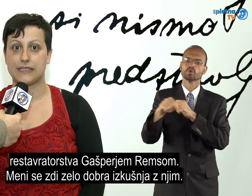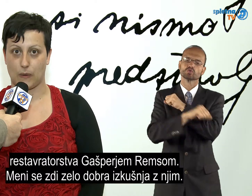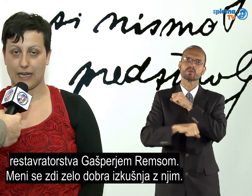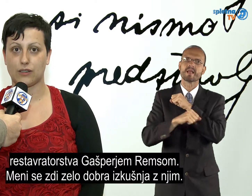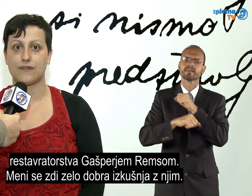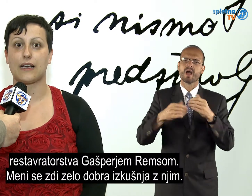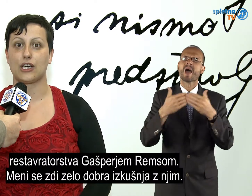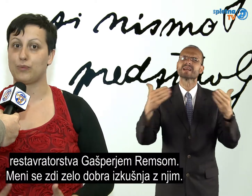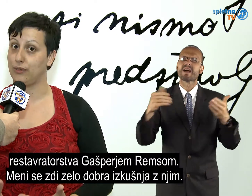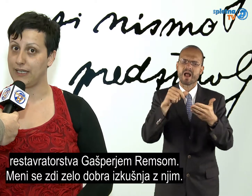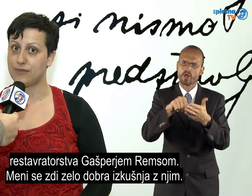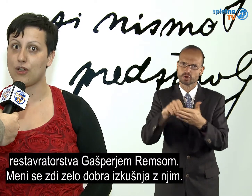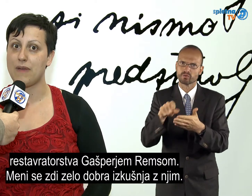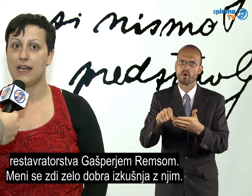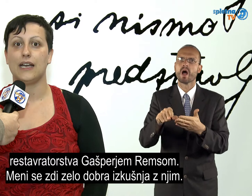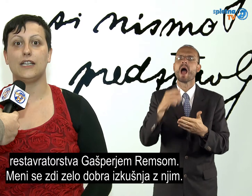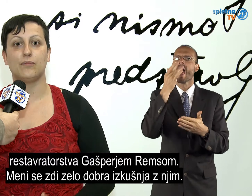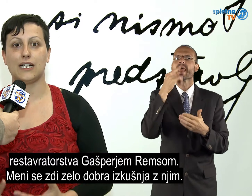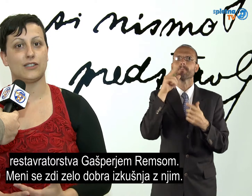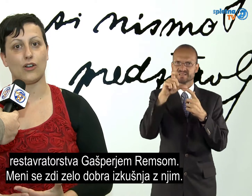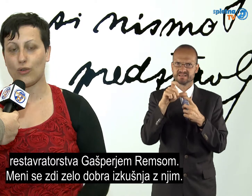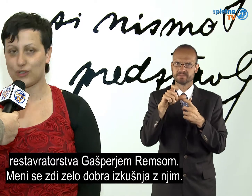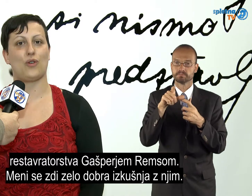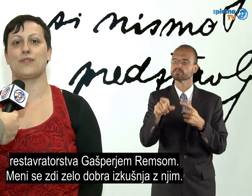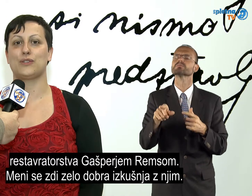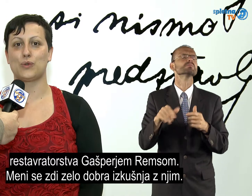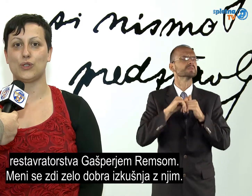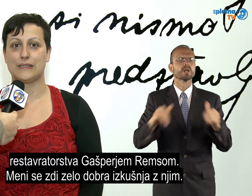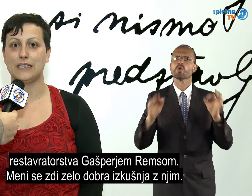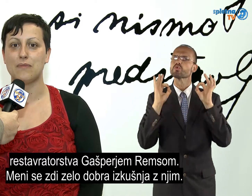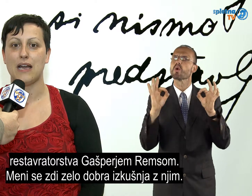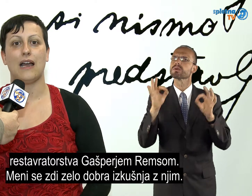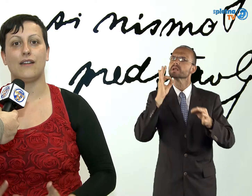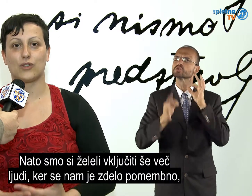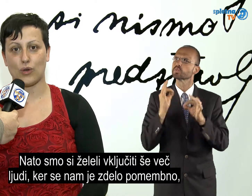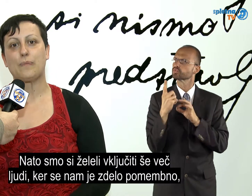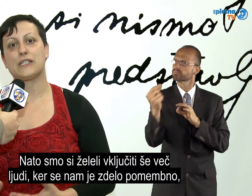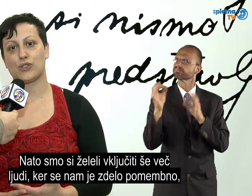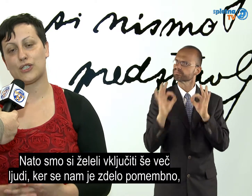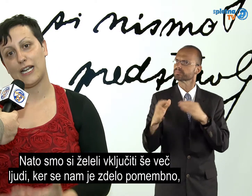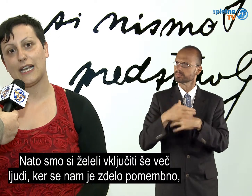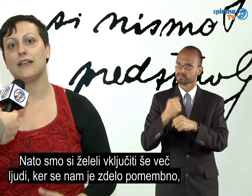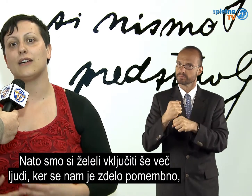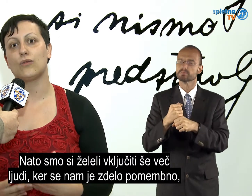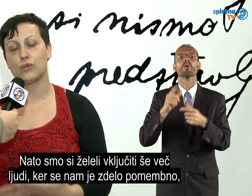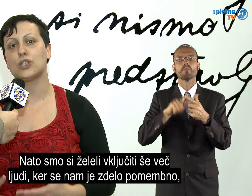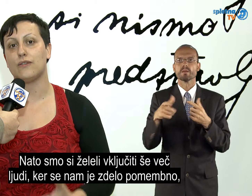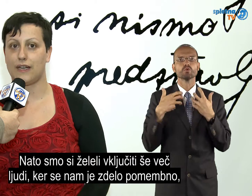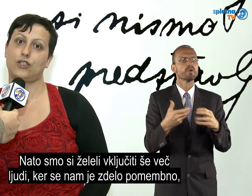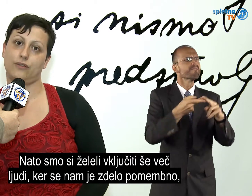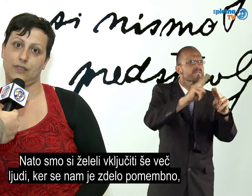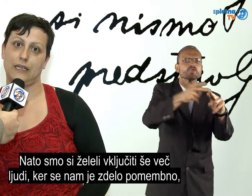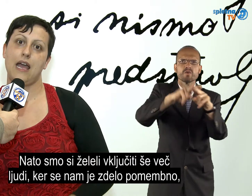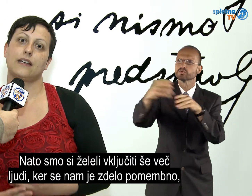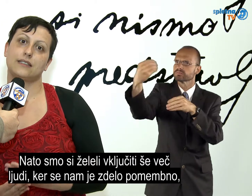študentom restauratorstva Gašperjem Remsom in imeli zelo dobro izkušnjo z njim. Na to pa smo želeli vključiti